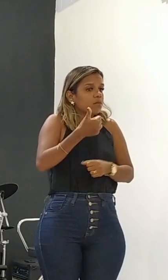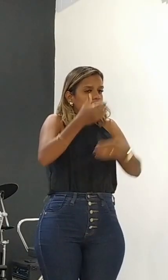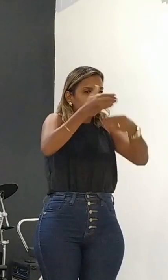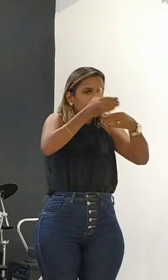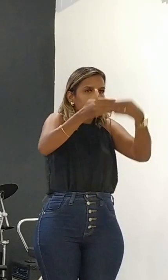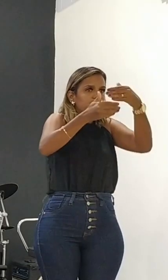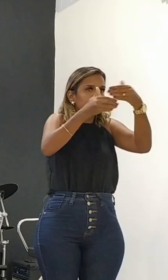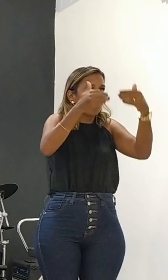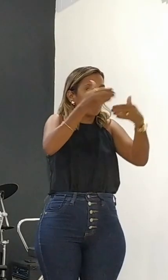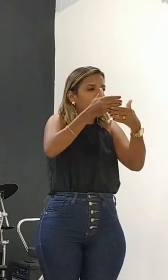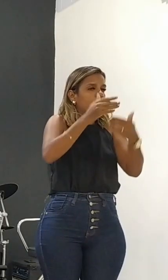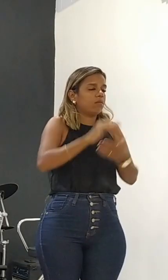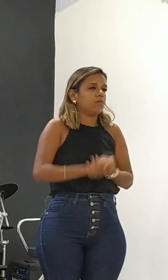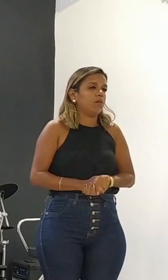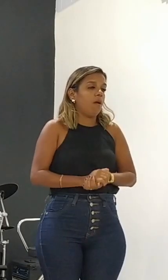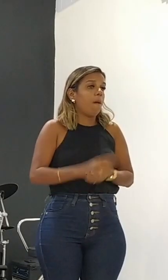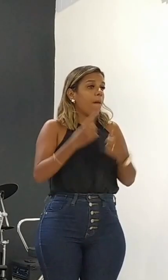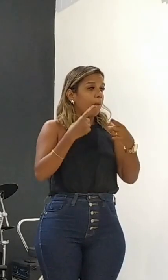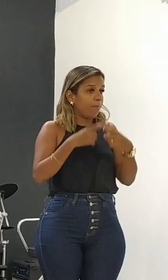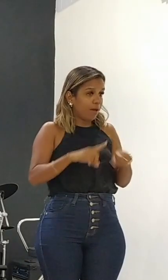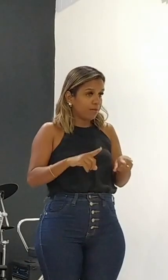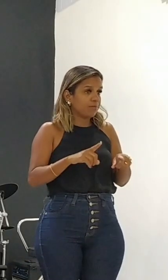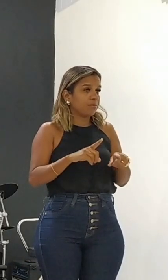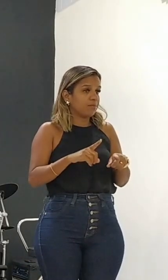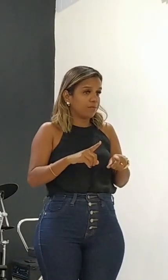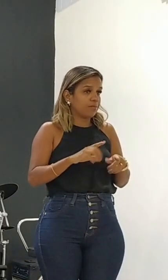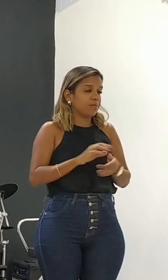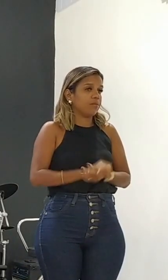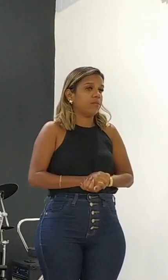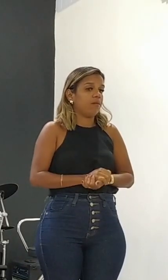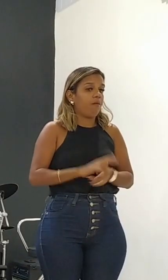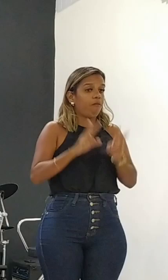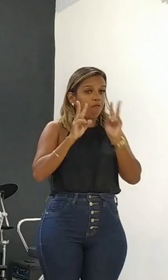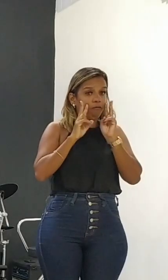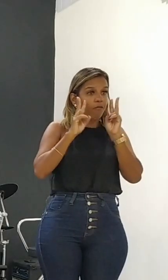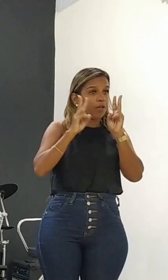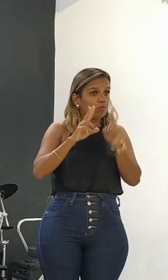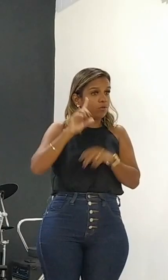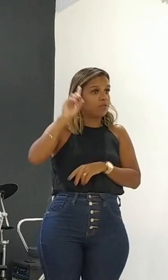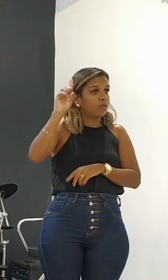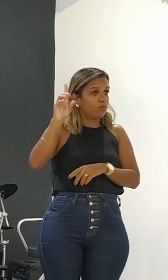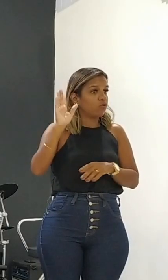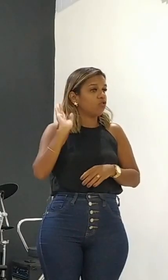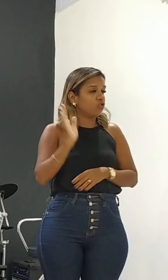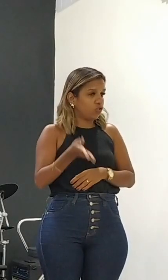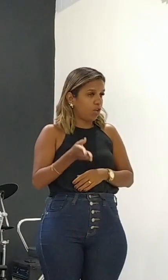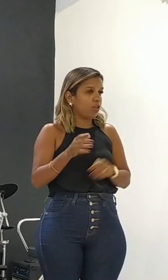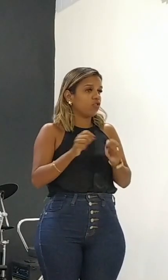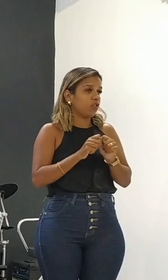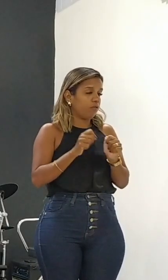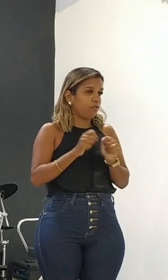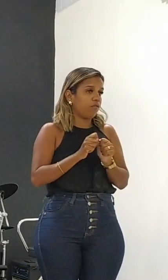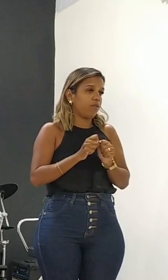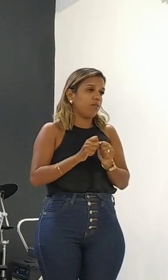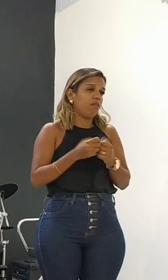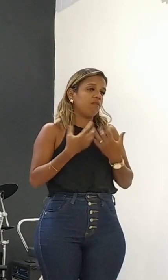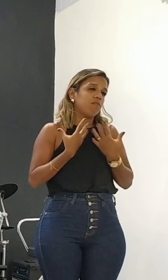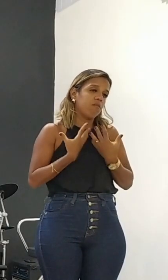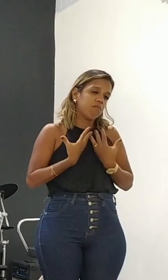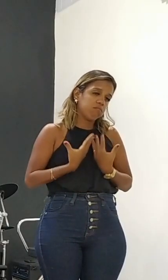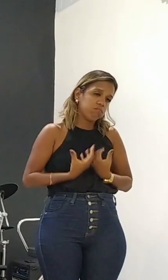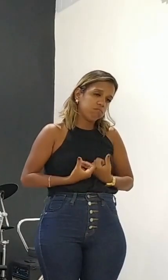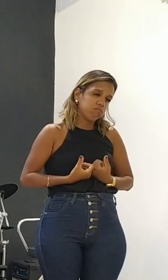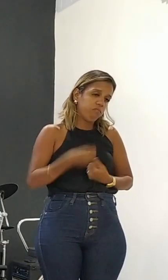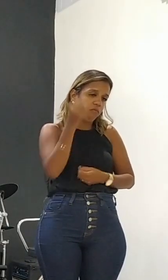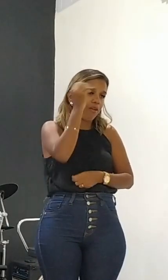estão sendo tapadas, mas mesmo assim, vendo o que Deus já tinha feito, eles desanimaram. E